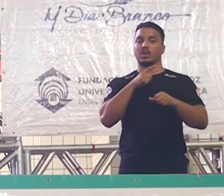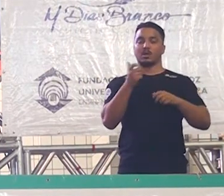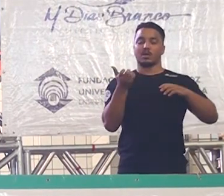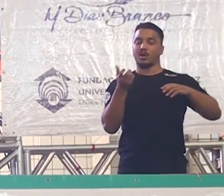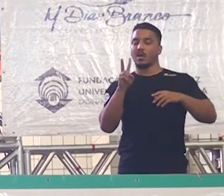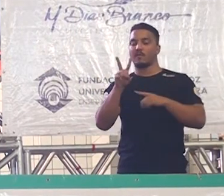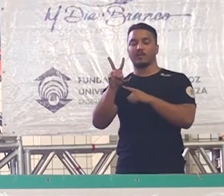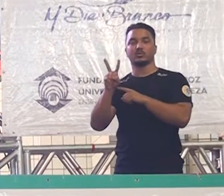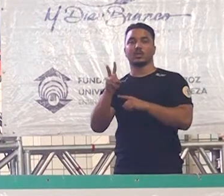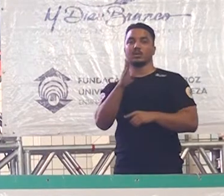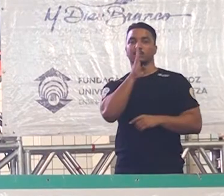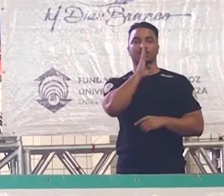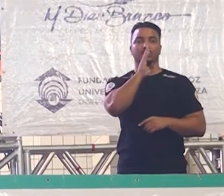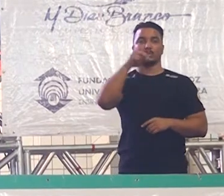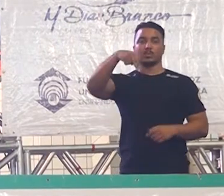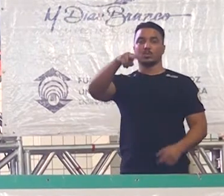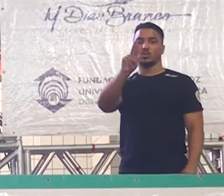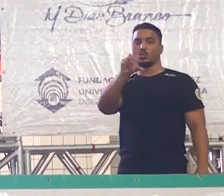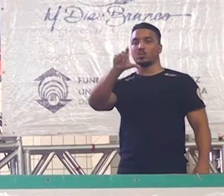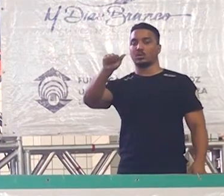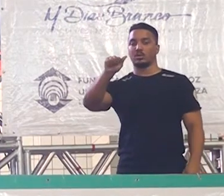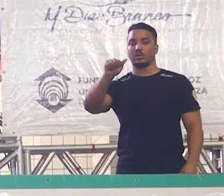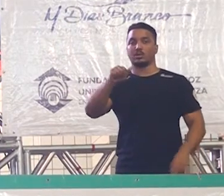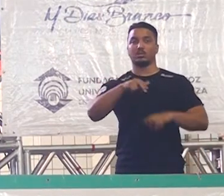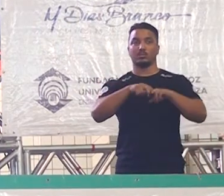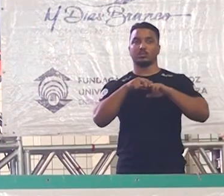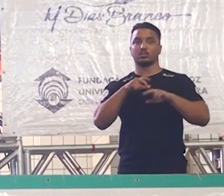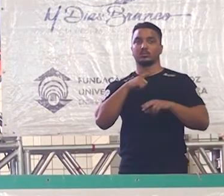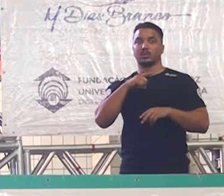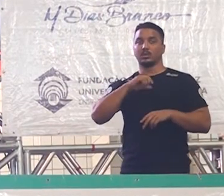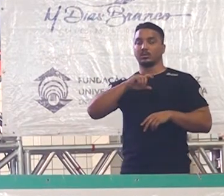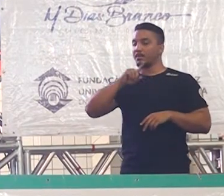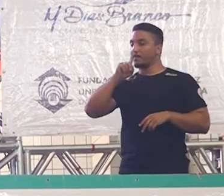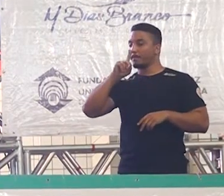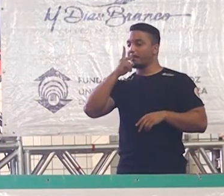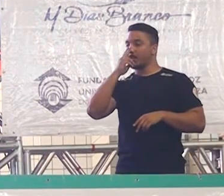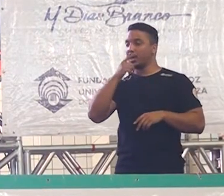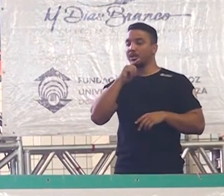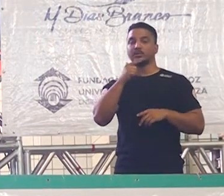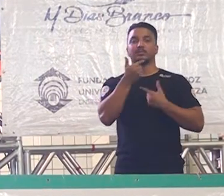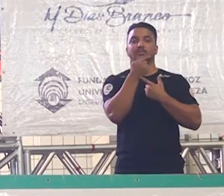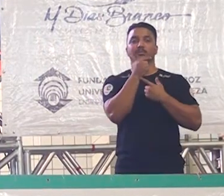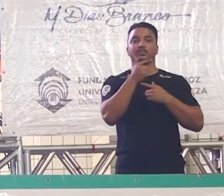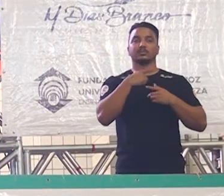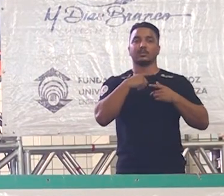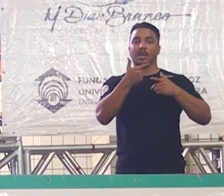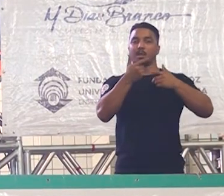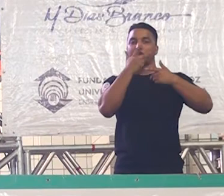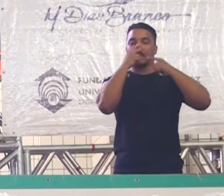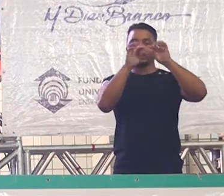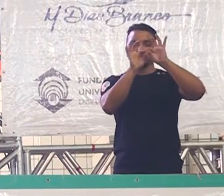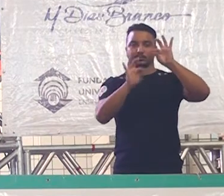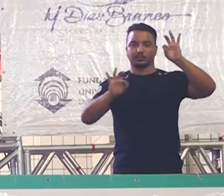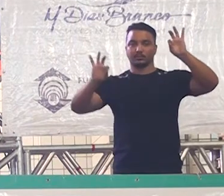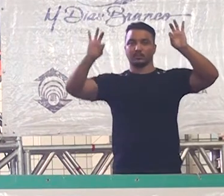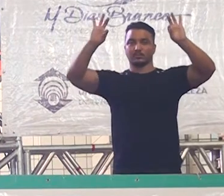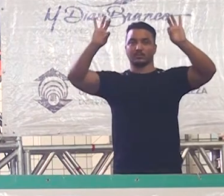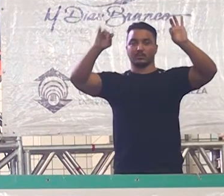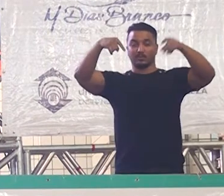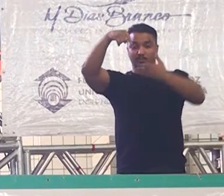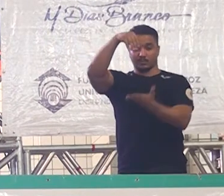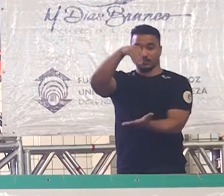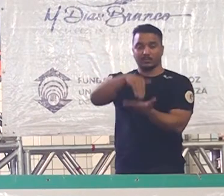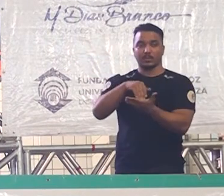velocidade nula. Por isso que a gente tem aí a linguazinha do smile dando a ideia do zero, para te lembrar que no vértice da parábola minha velocidade é